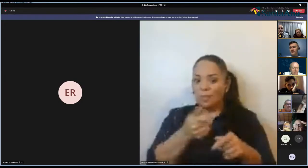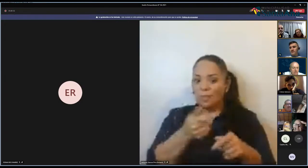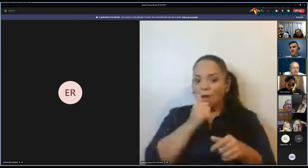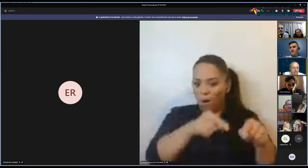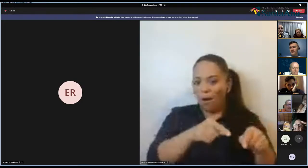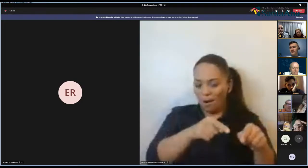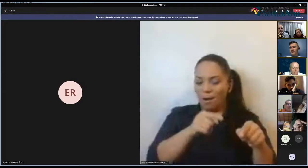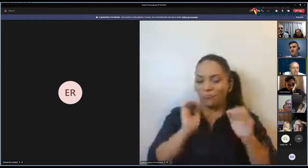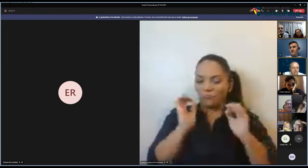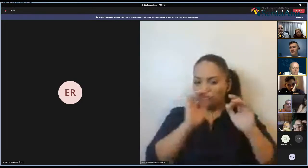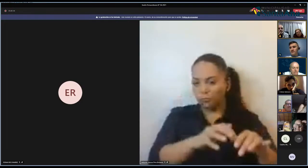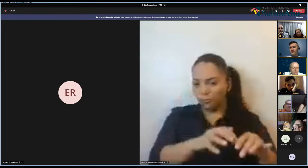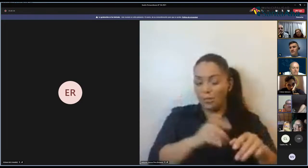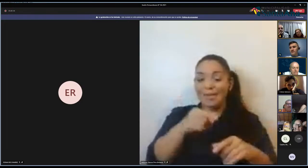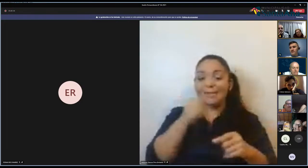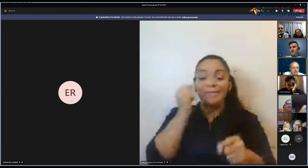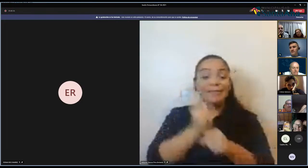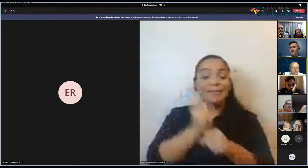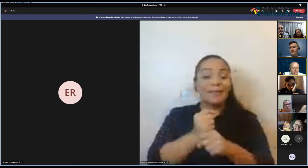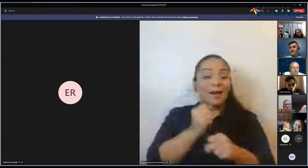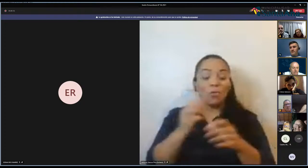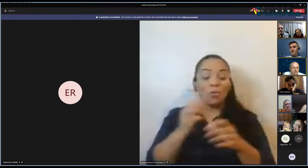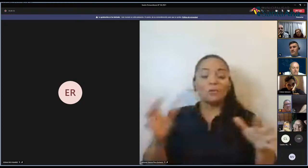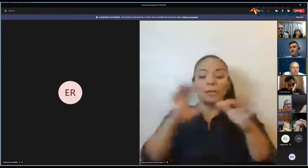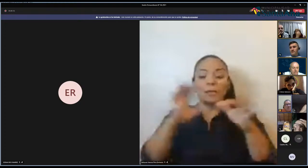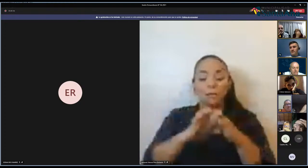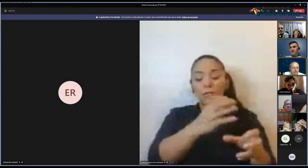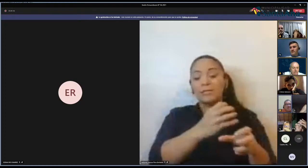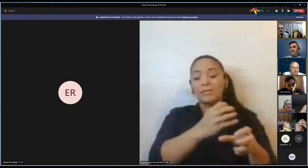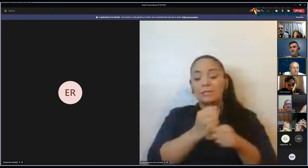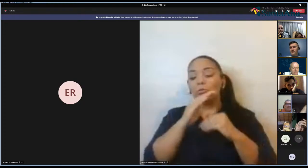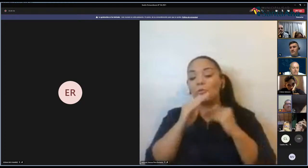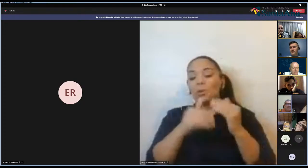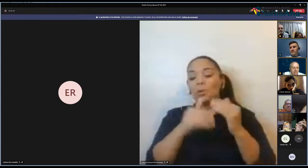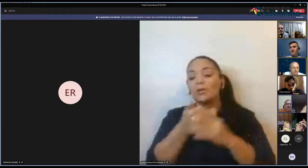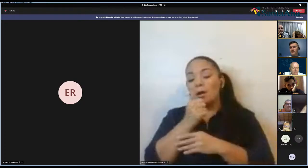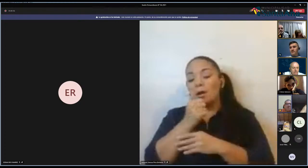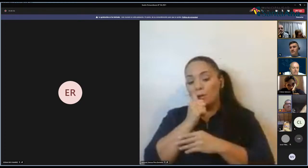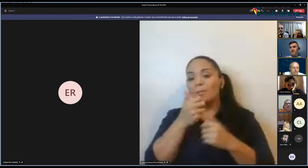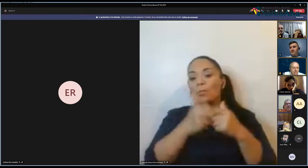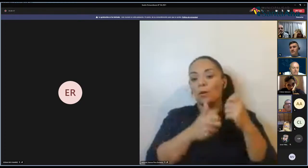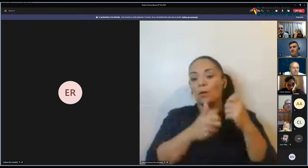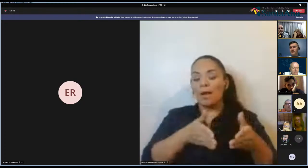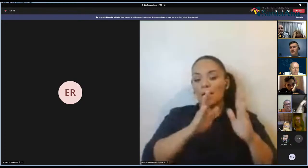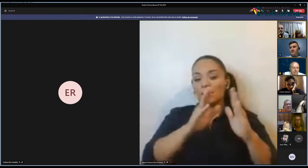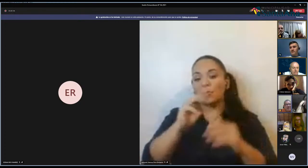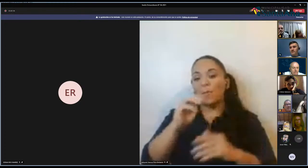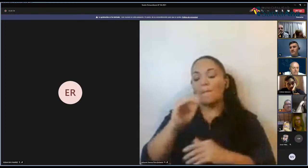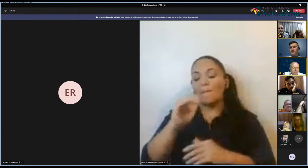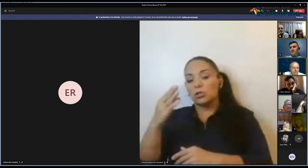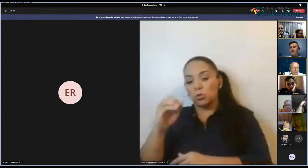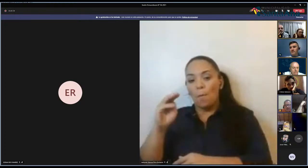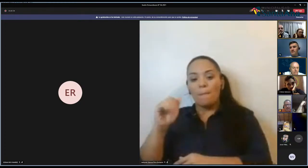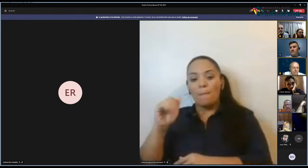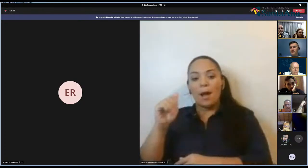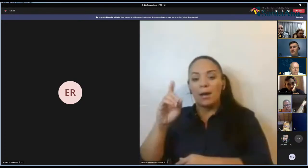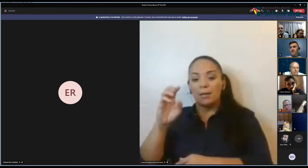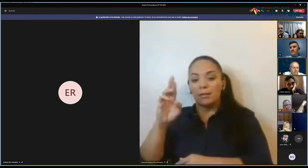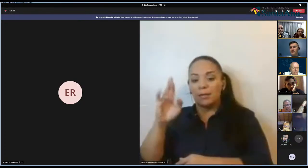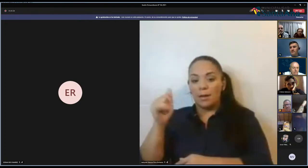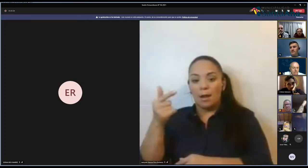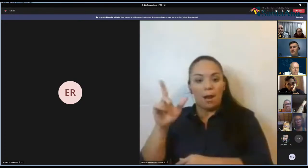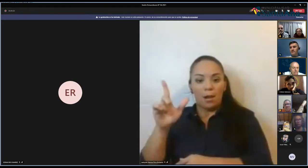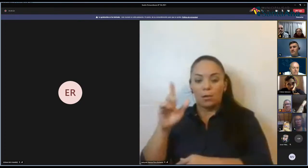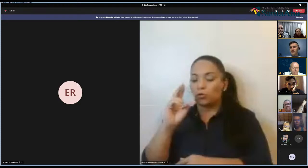está integrado recibiendo todas las aguas que siguen el problema en calle macho madrigal no solamente es y yo